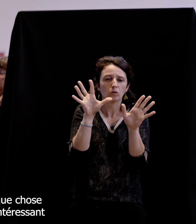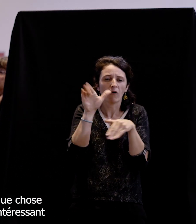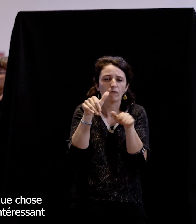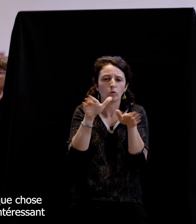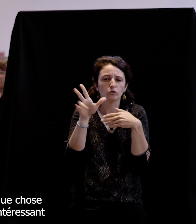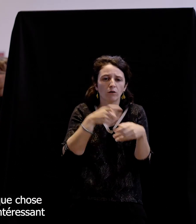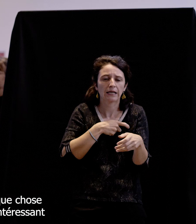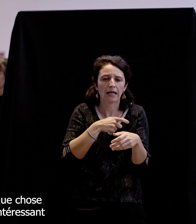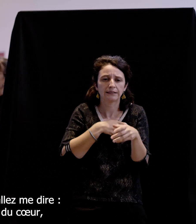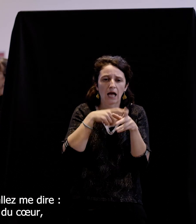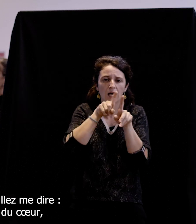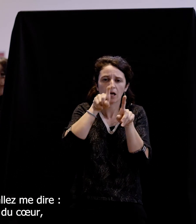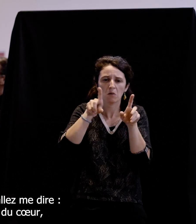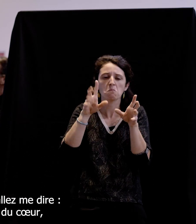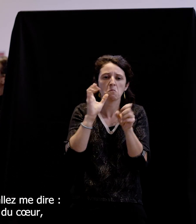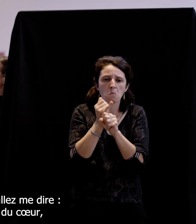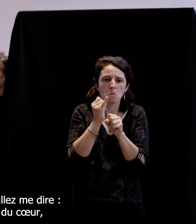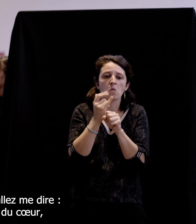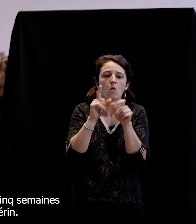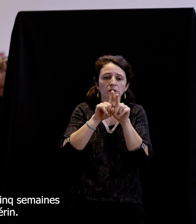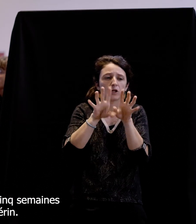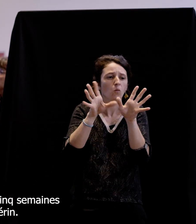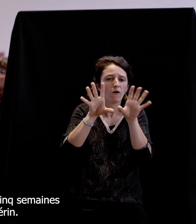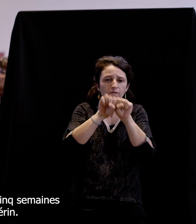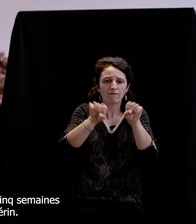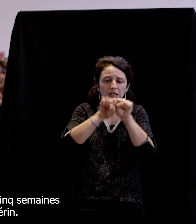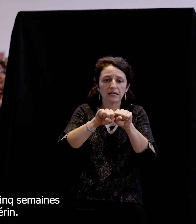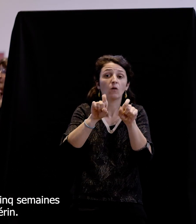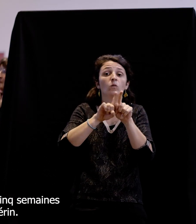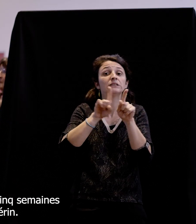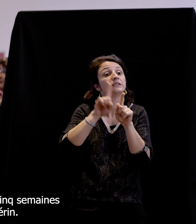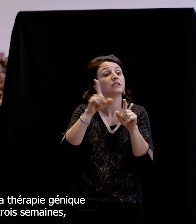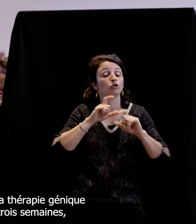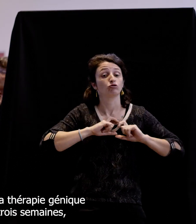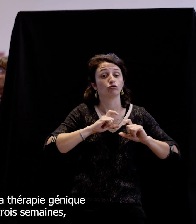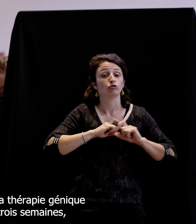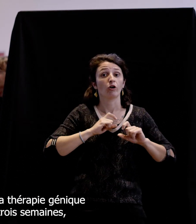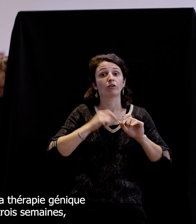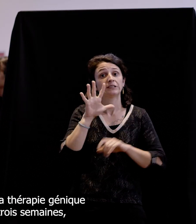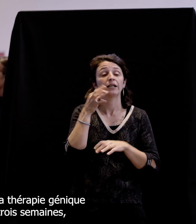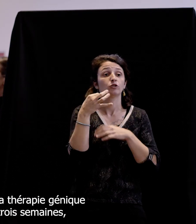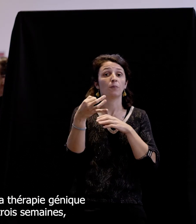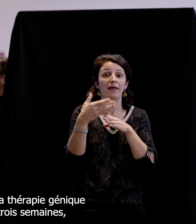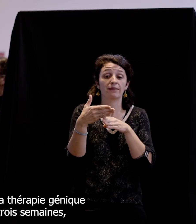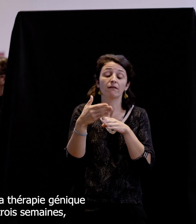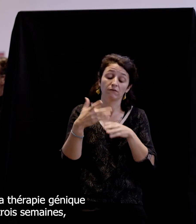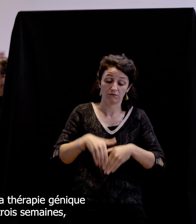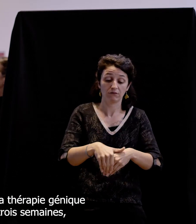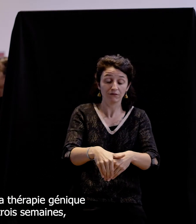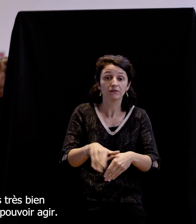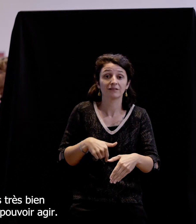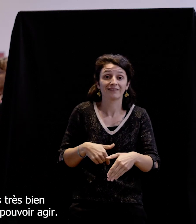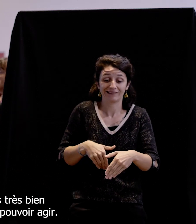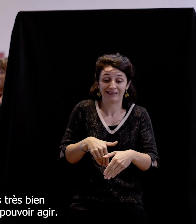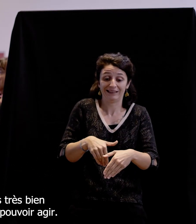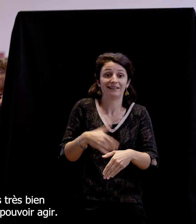puis, quelque chose qui est plus intéressant, parce que vous allez me dire, la formation du cœur, elle se forme à 5 semaines intra-utérin. Donc, à part faire de la thérapie génique sur l'embryon de 3